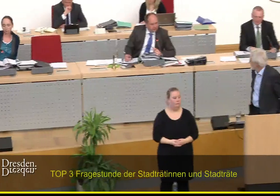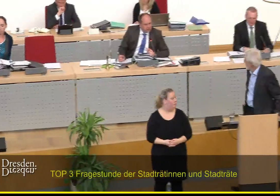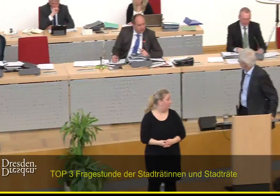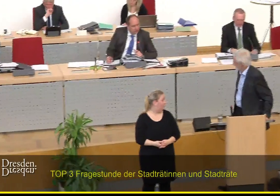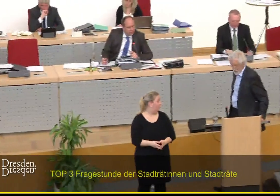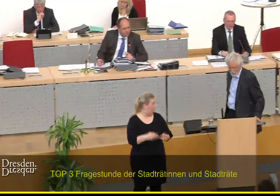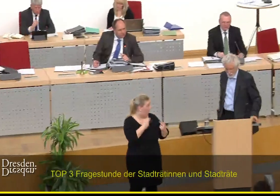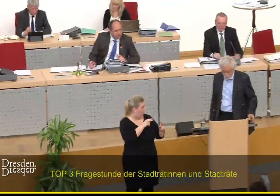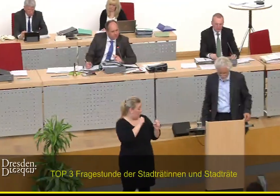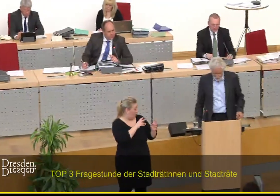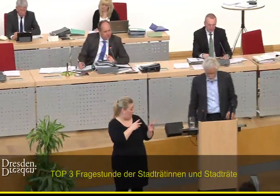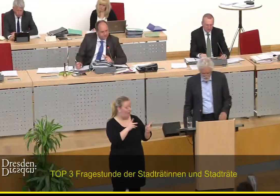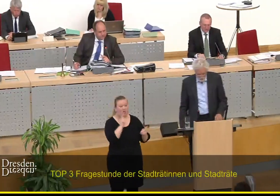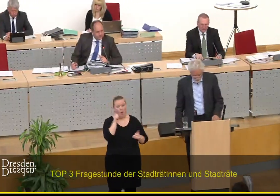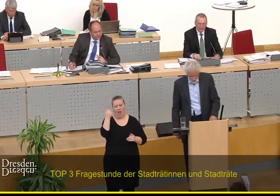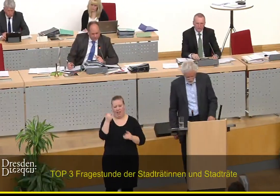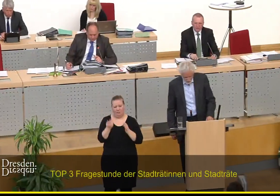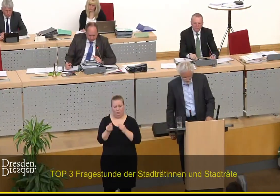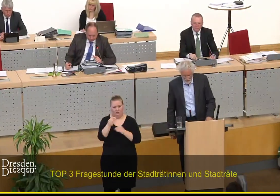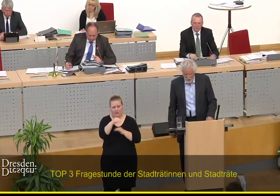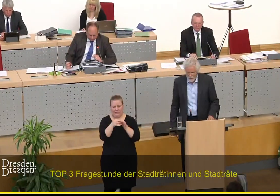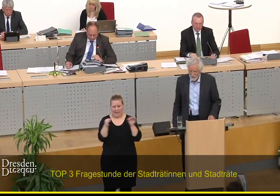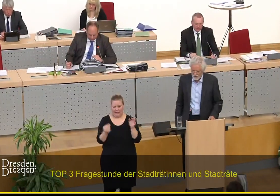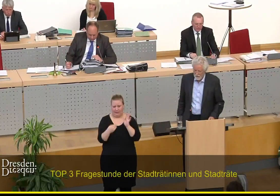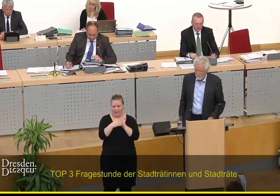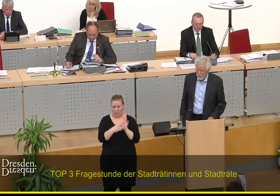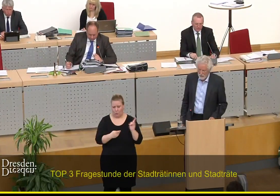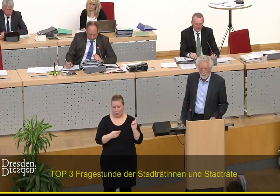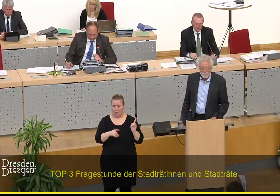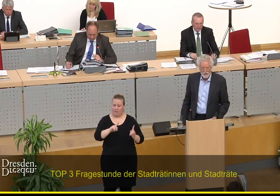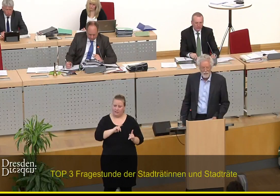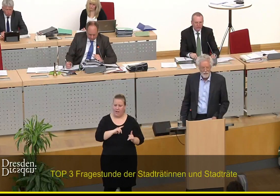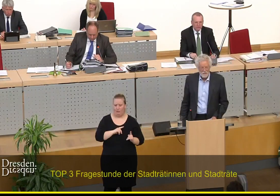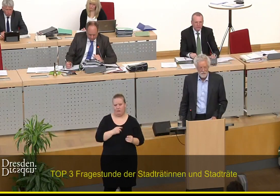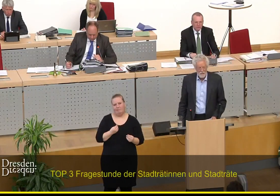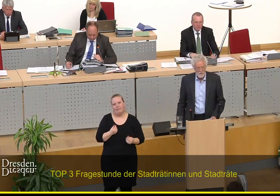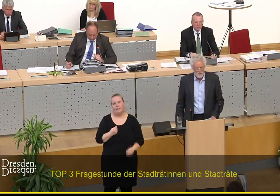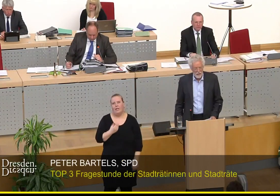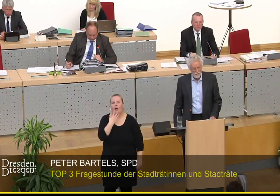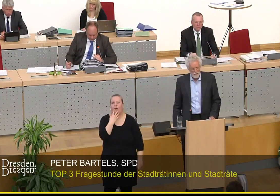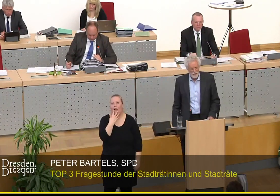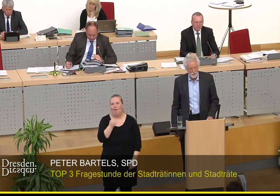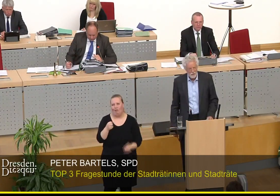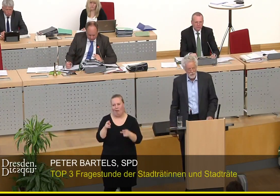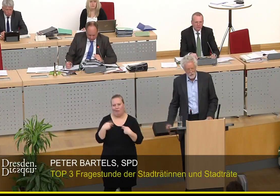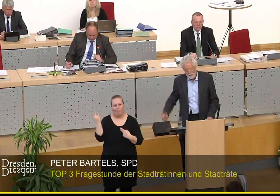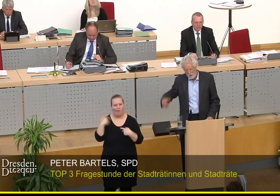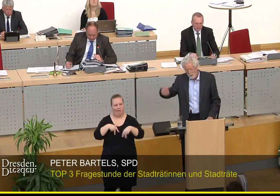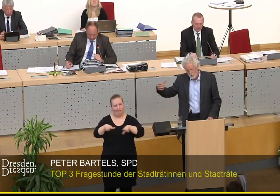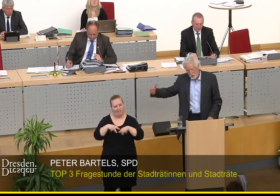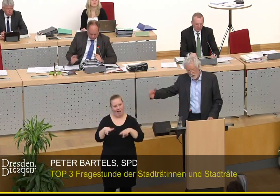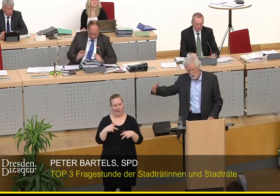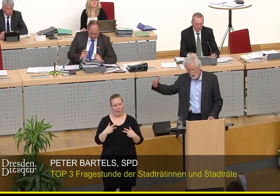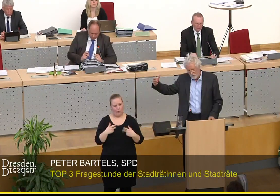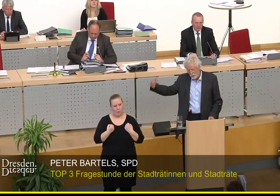Soweit die Antwort. Ich würde gerne noch einen Nachsatz machen. Was ich eigentlich erwartet habe als Antwort ist, dass die Verwaltung tätig wird und